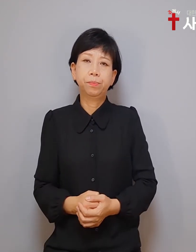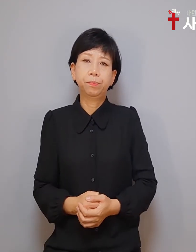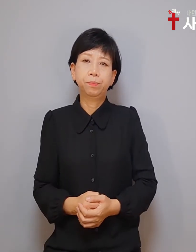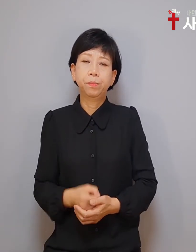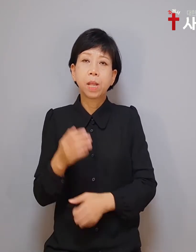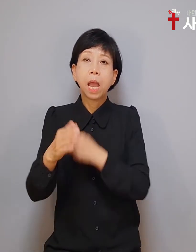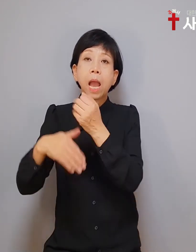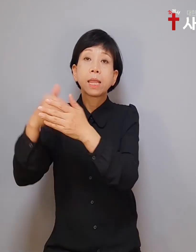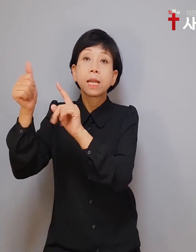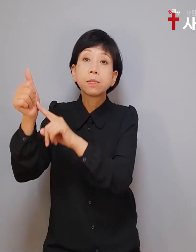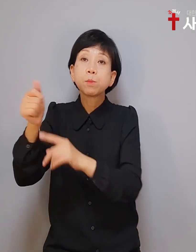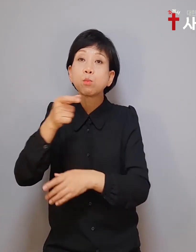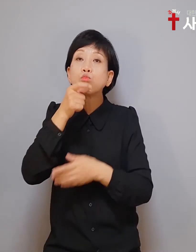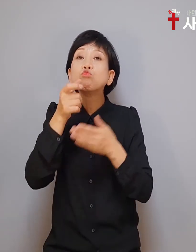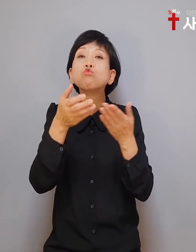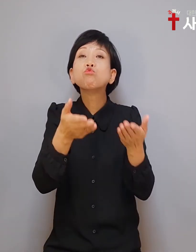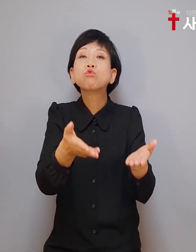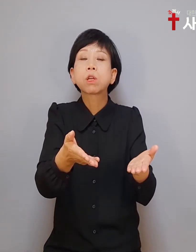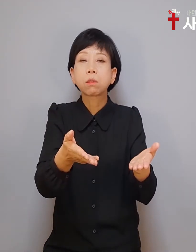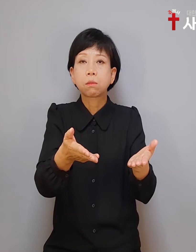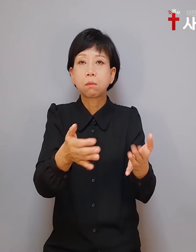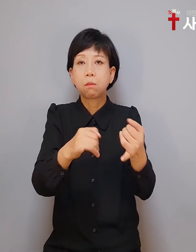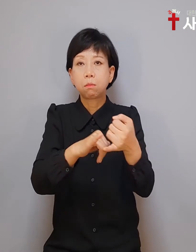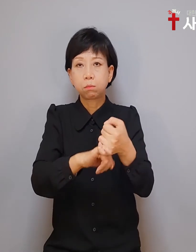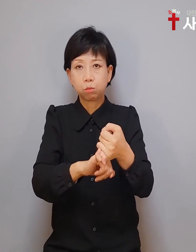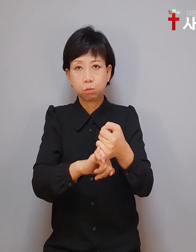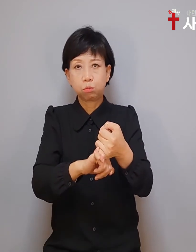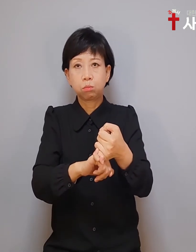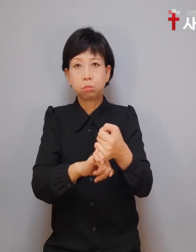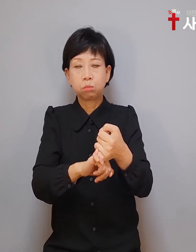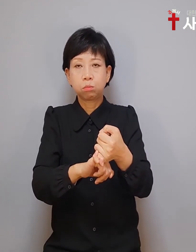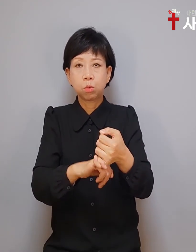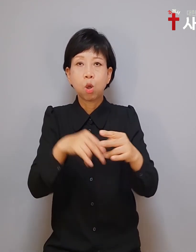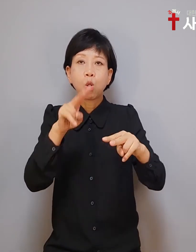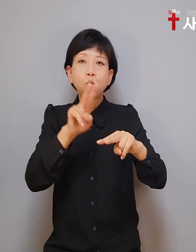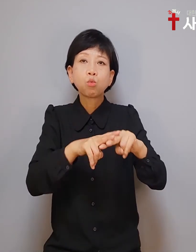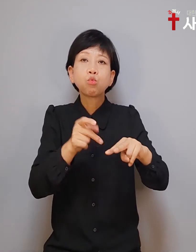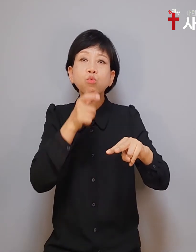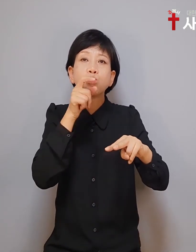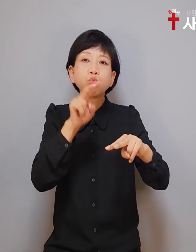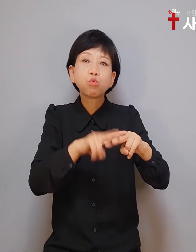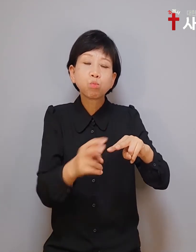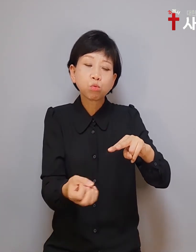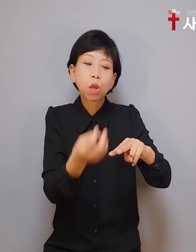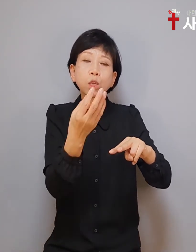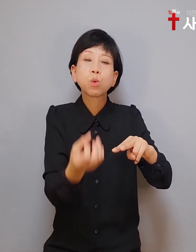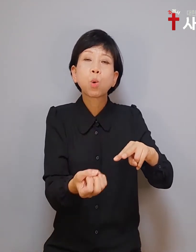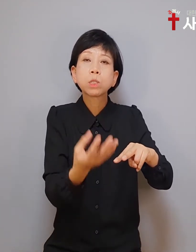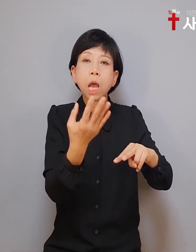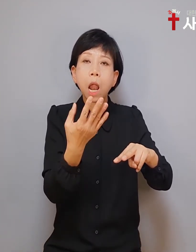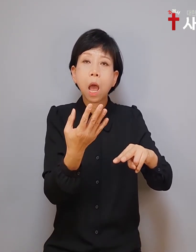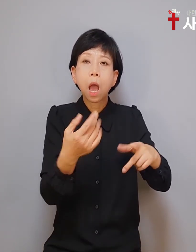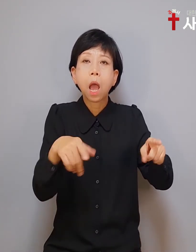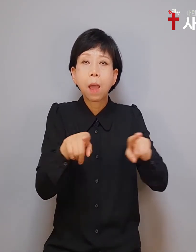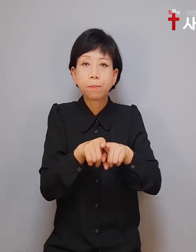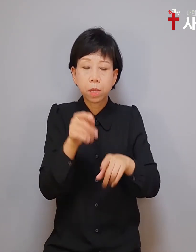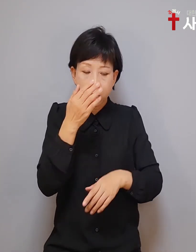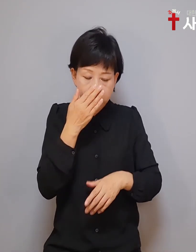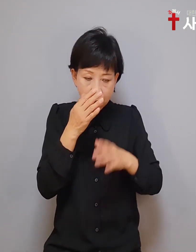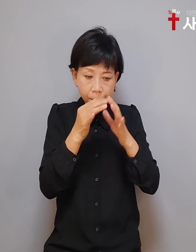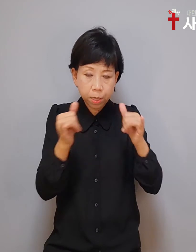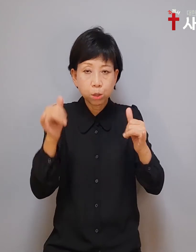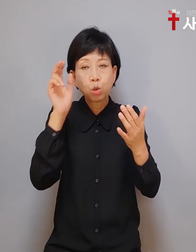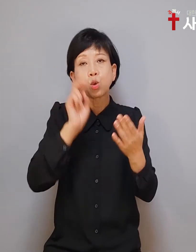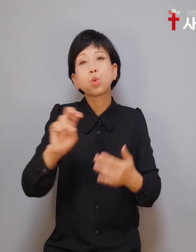하나님께서 물을 주신다는 거지요. 그래서 우물물아 솟아나라. 이스라엘 백성들이 함께 노래하는